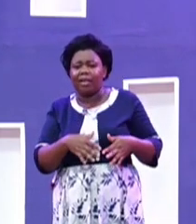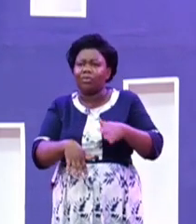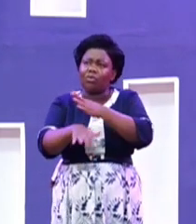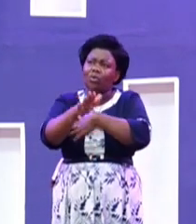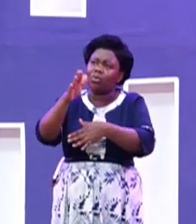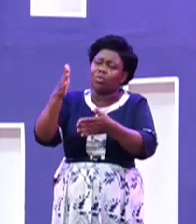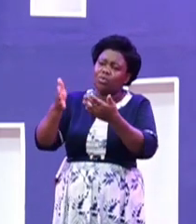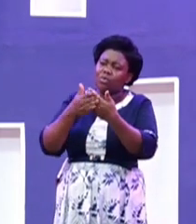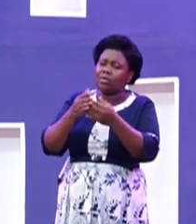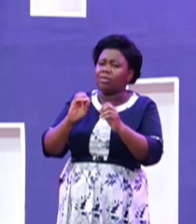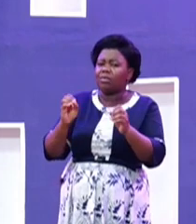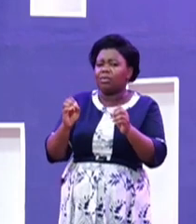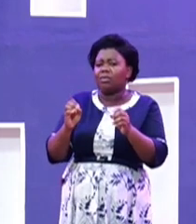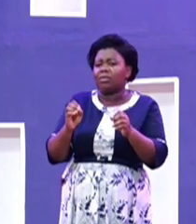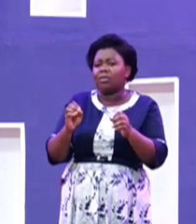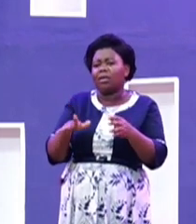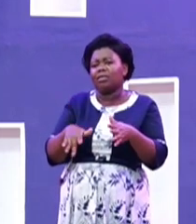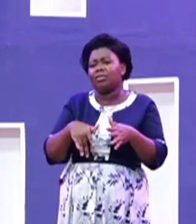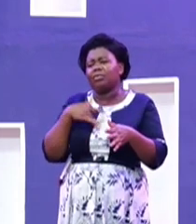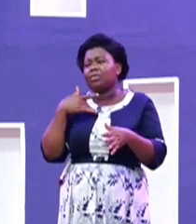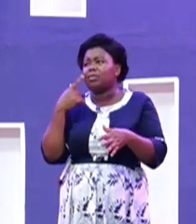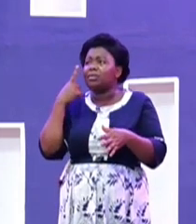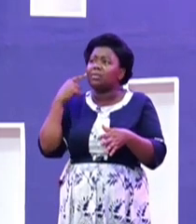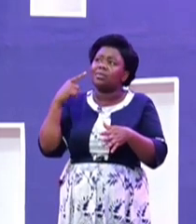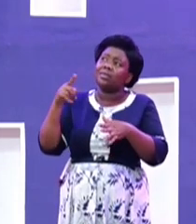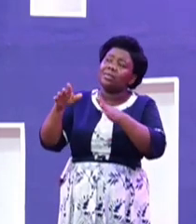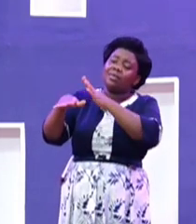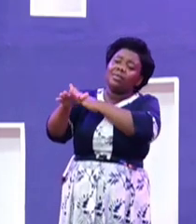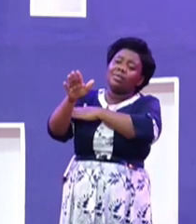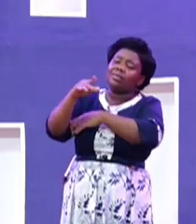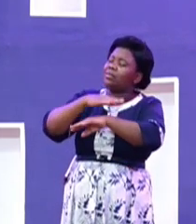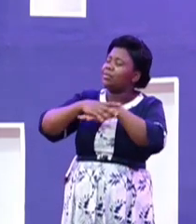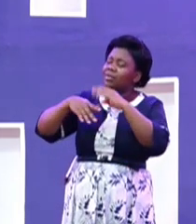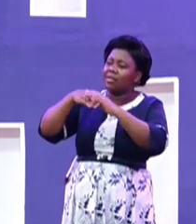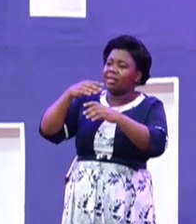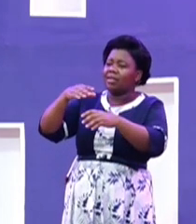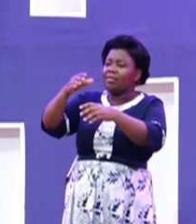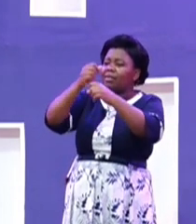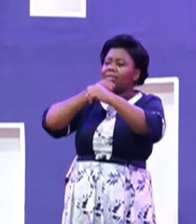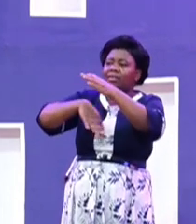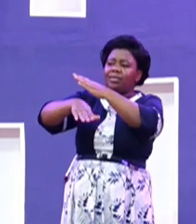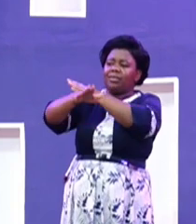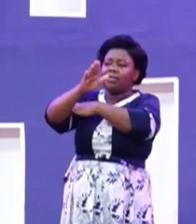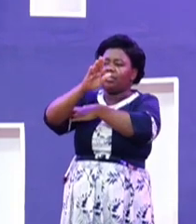nga bw'omanyi n'owulira nga Katonda omulaba nga tokyakkiriza by'akola, olaba